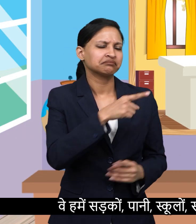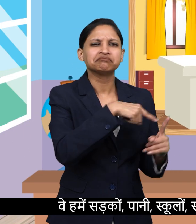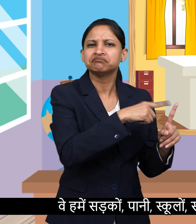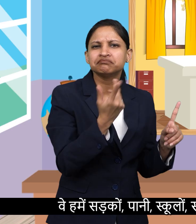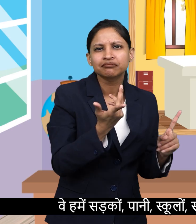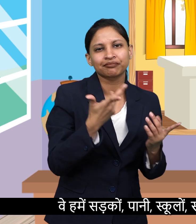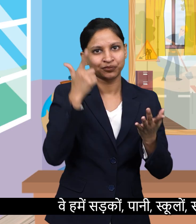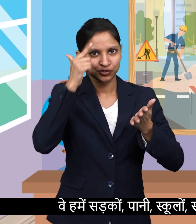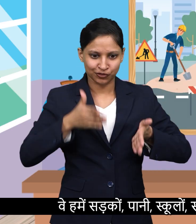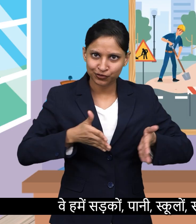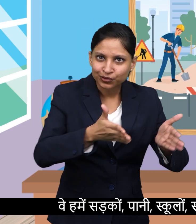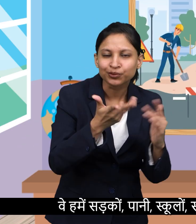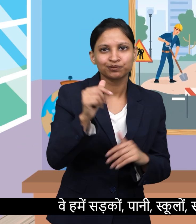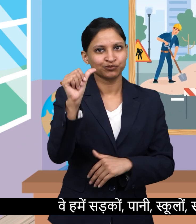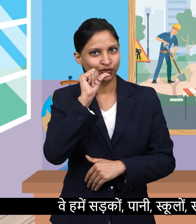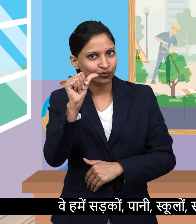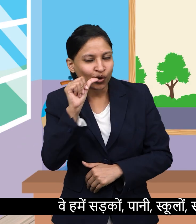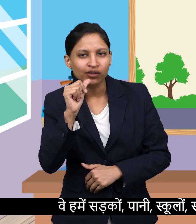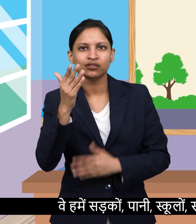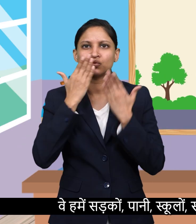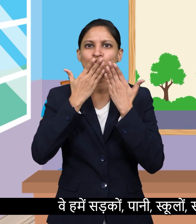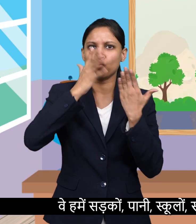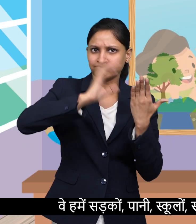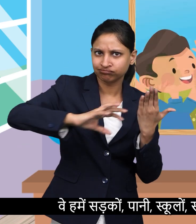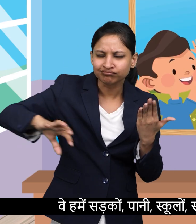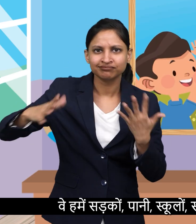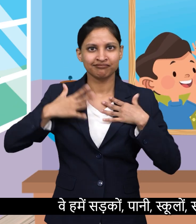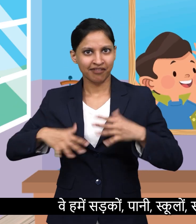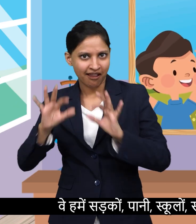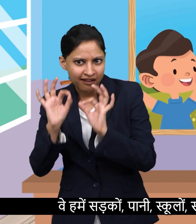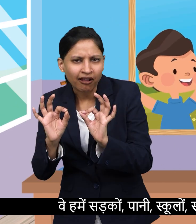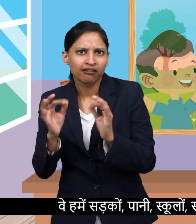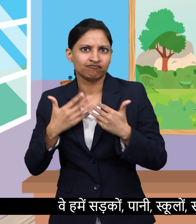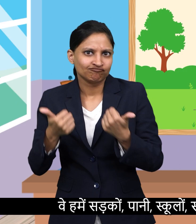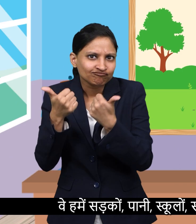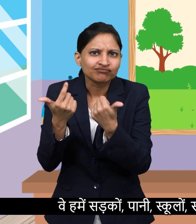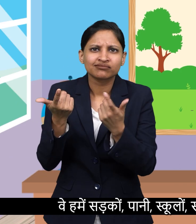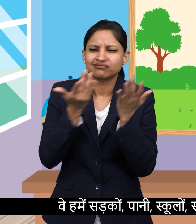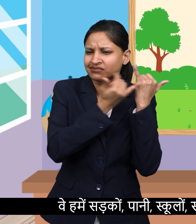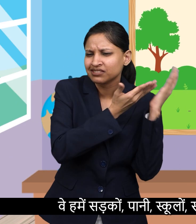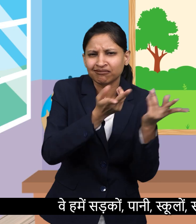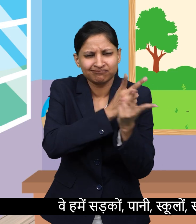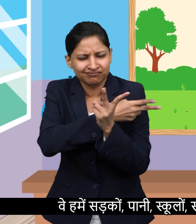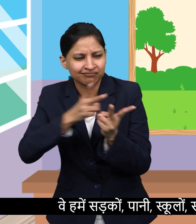वे हमें सड़कों, पानी, स्कूलों, स्वास्थ्य और कई अन्य सेवाओं में मदद करते हैं।